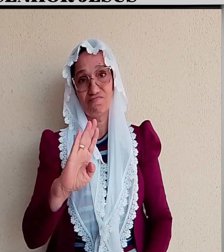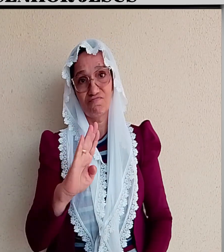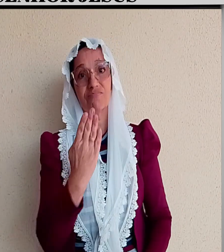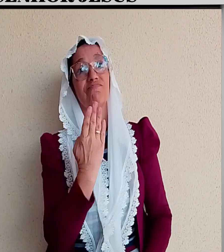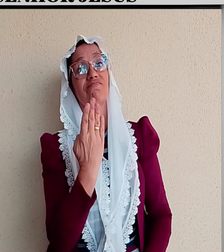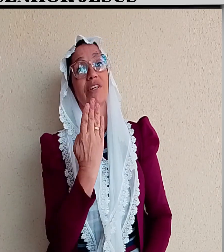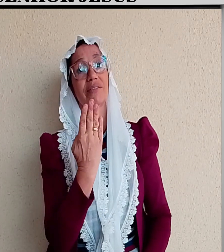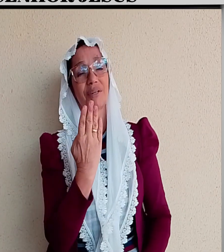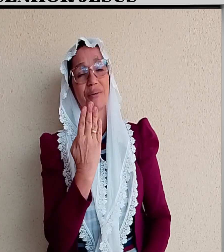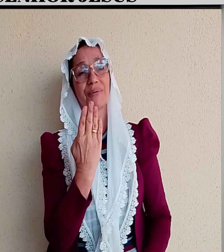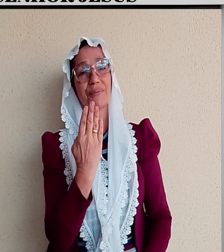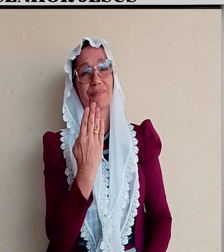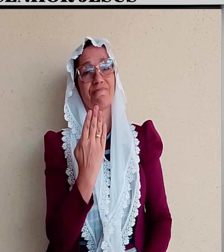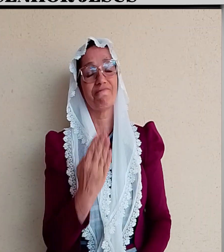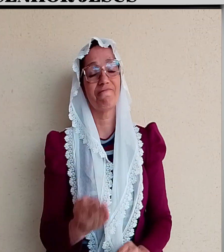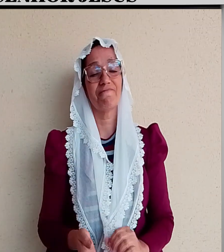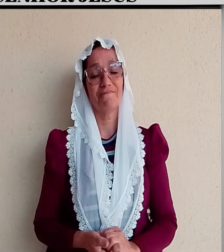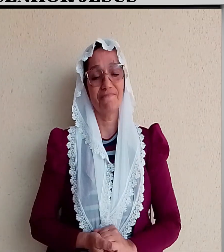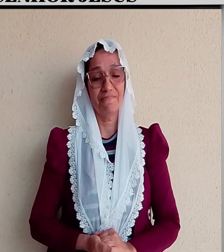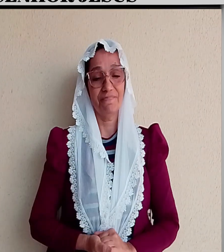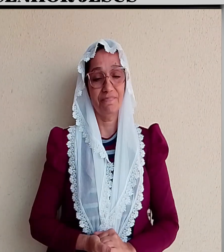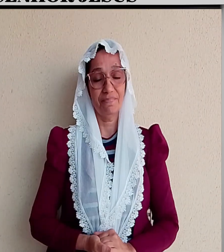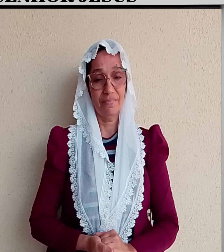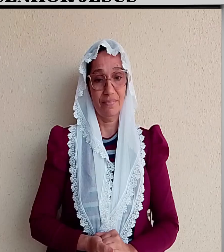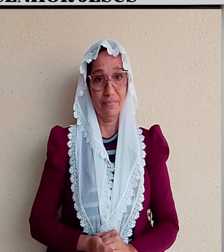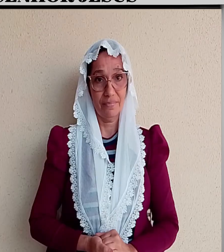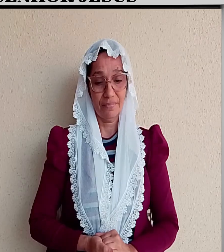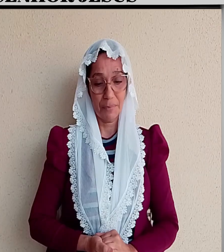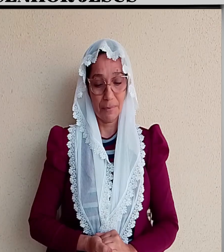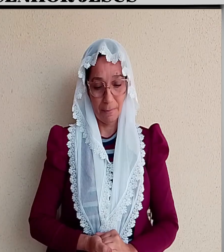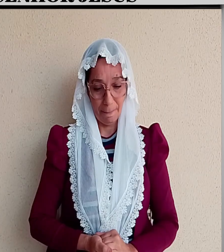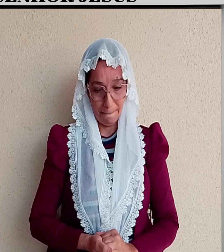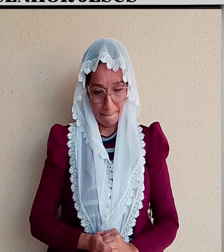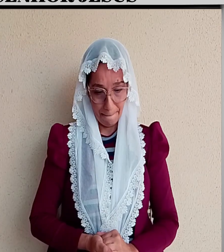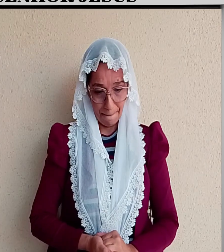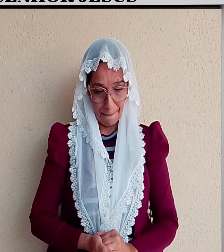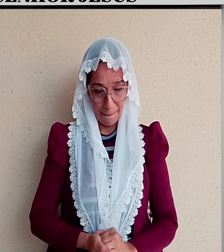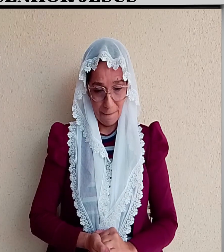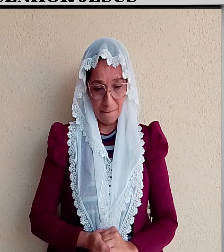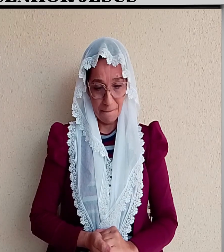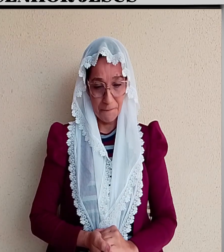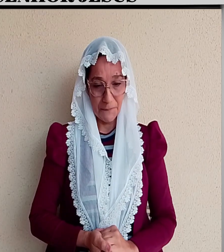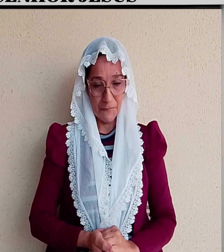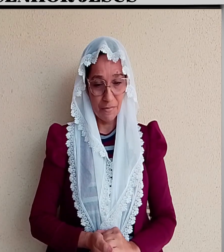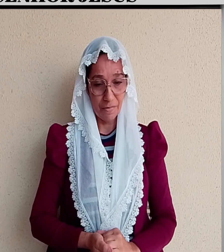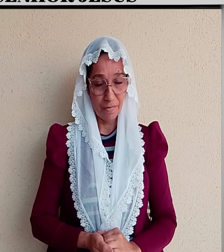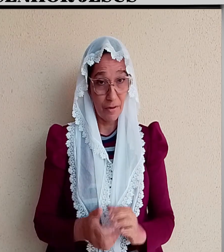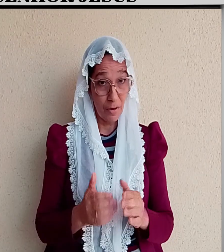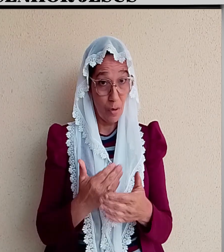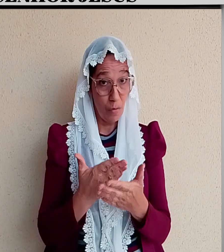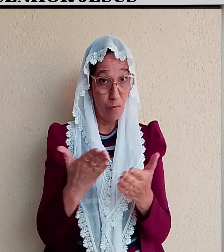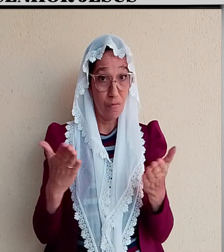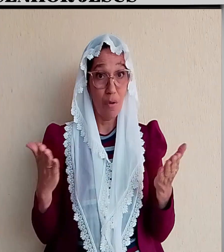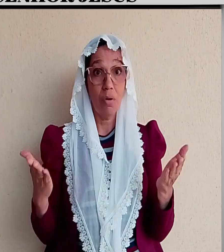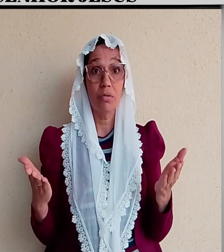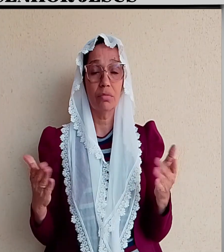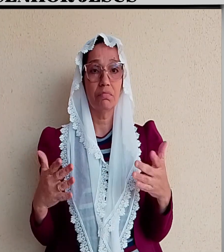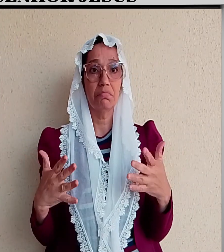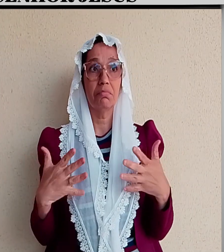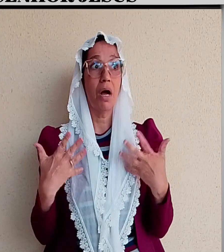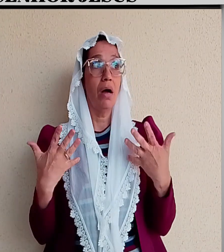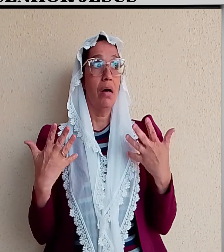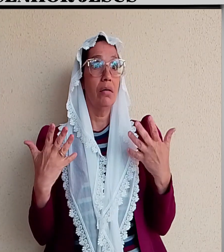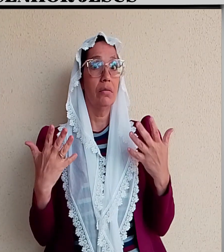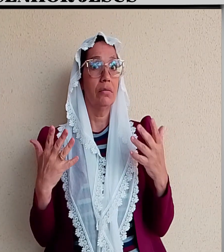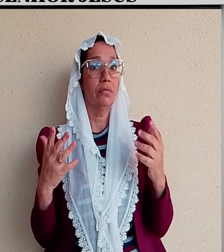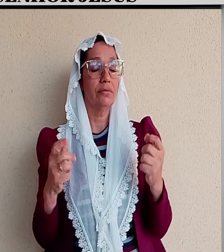naquele, aleluia, que há de me negar, porque pode ser que você já comeu do lado dele. Glória a Jesus às alturas. Aleluia. E o